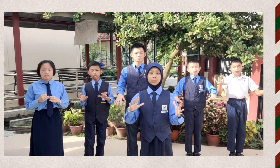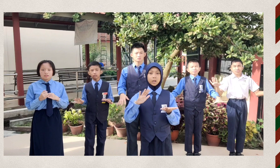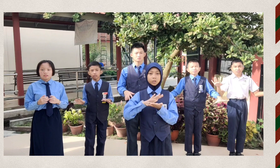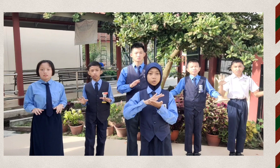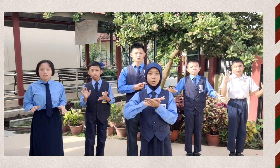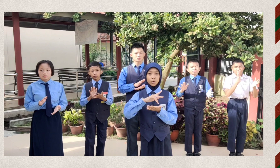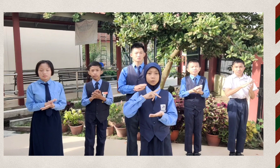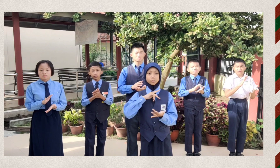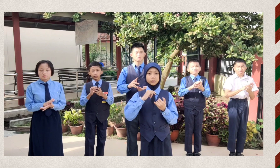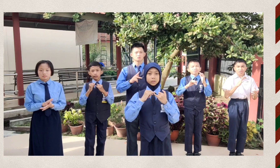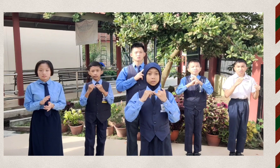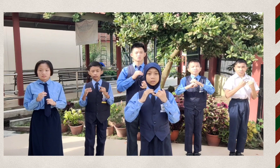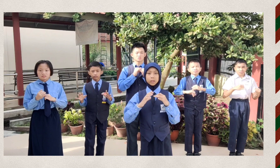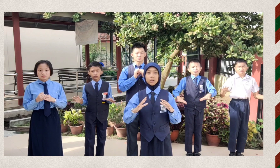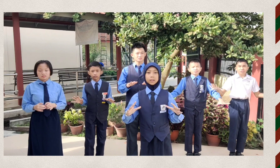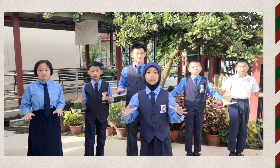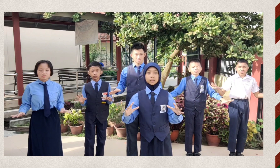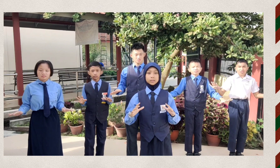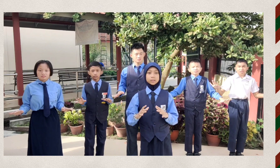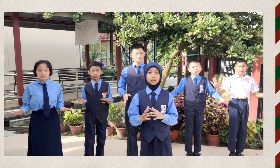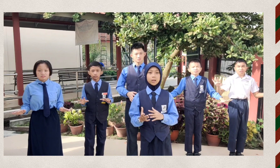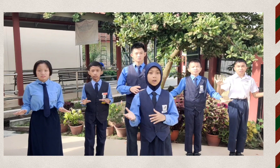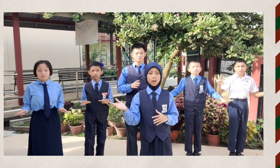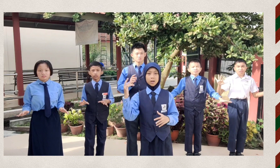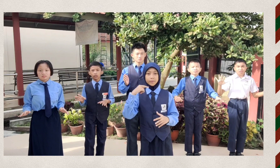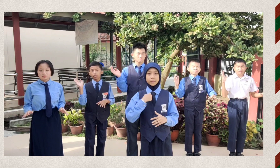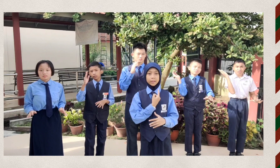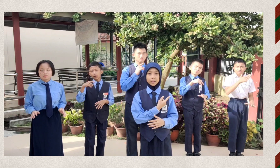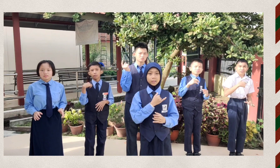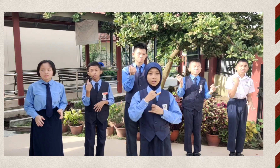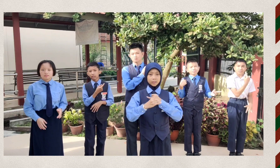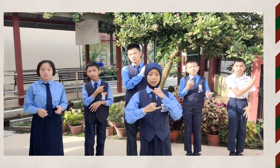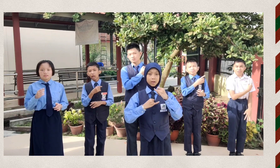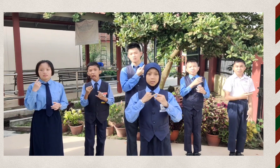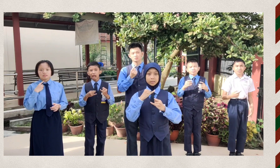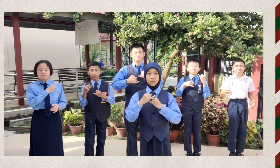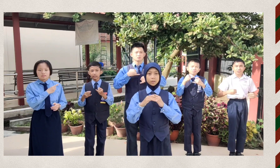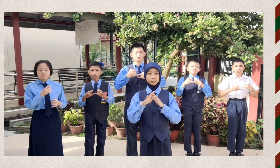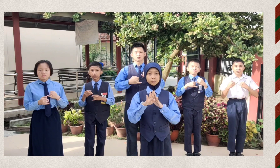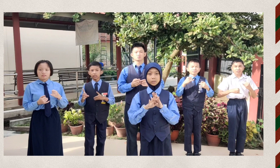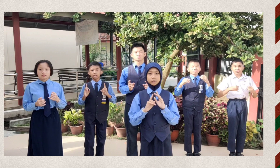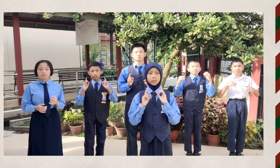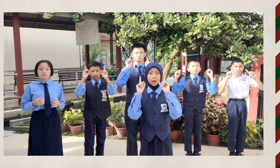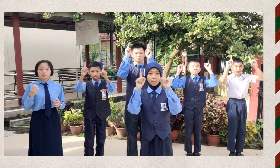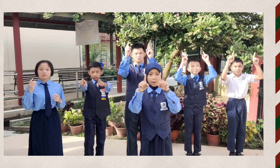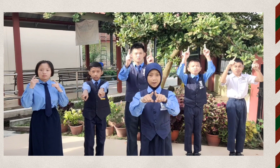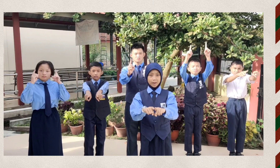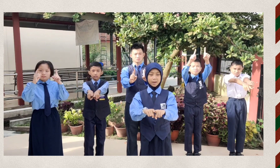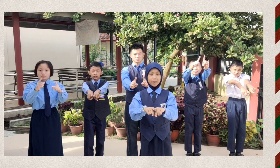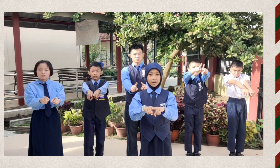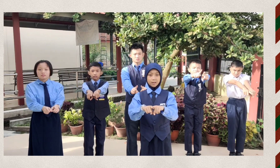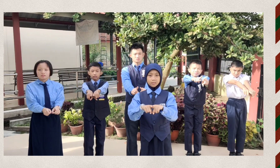Sejahtera, sekolahku sejahtera, ayo kita jayakan bersama.